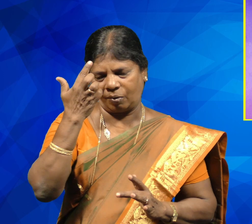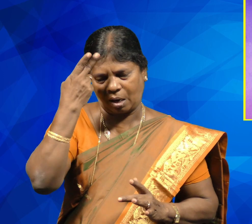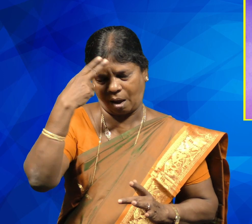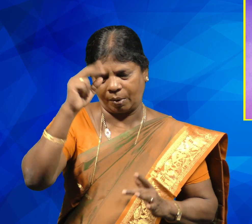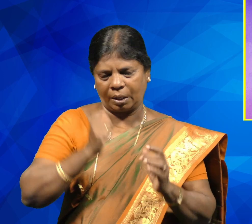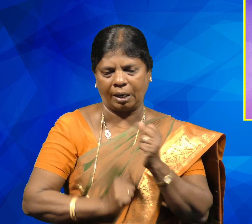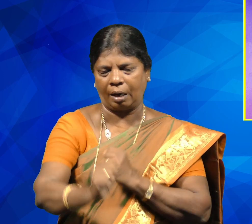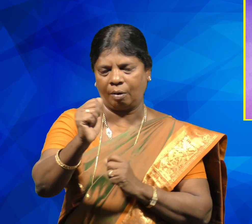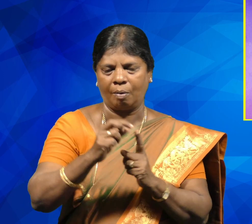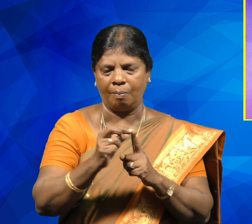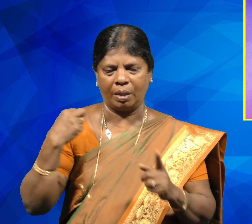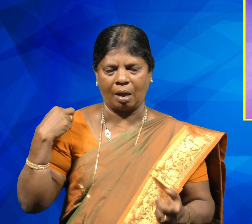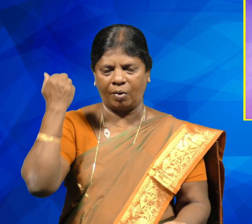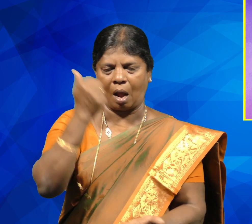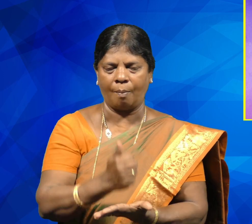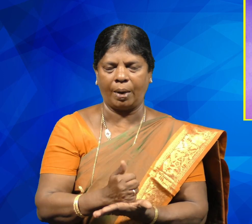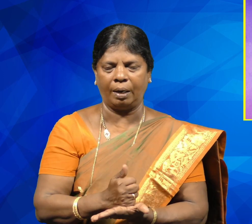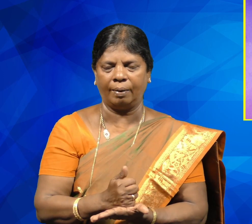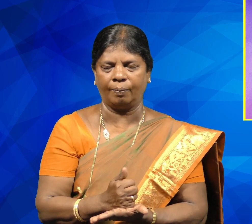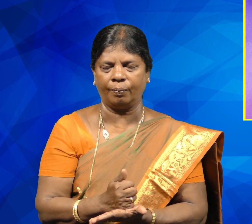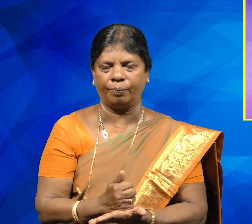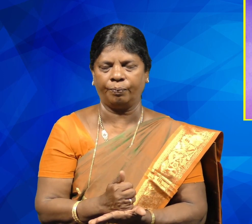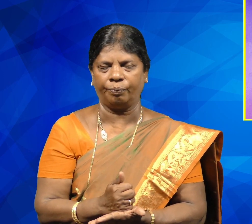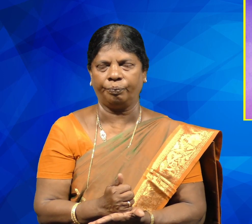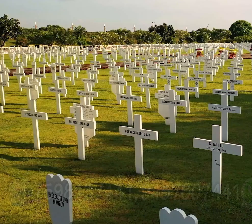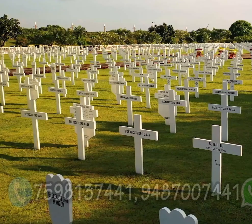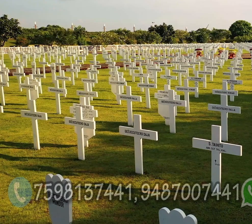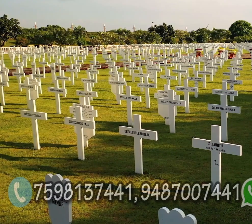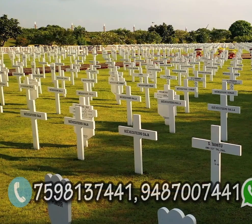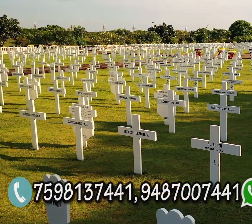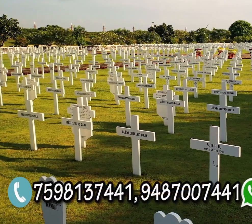இயேசு கிறிஸ்துவின் திருநாமத்தின் மூலமாய் வேண்டுகிறோம் நல்ல பிதாவே. ஆமென்.